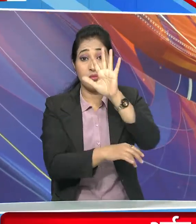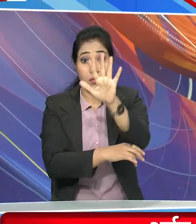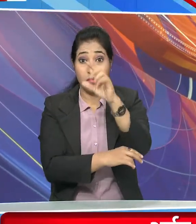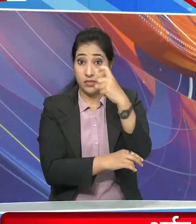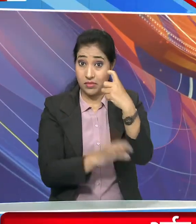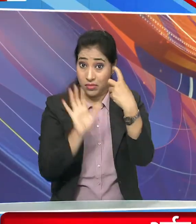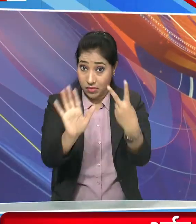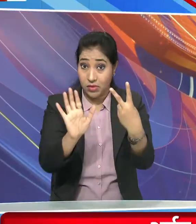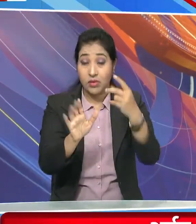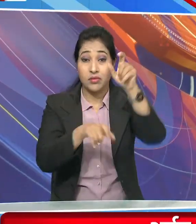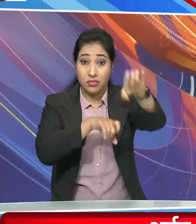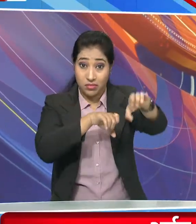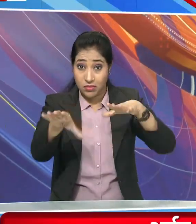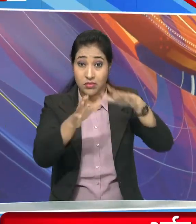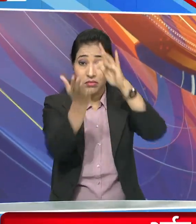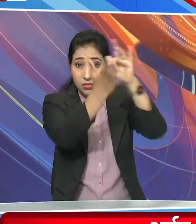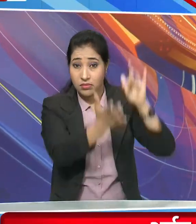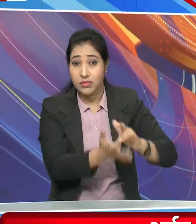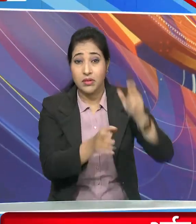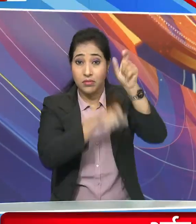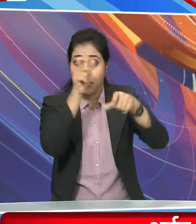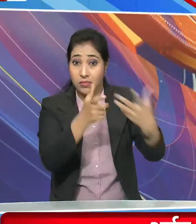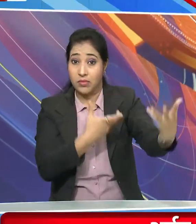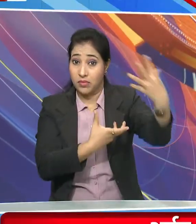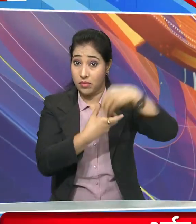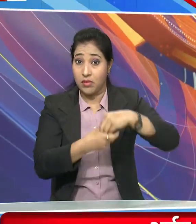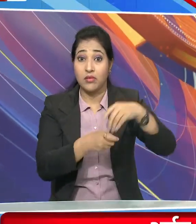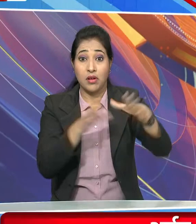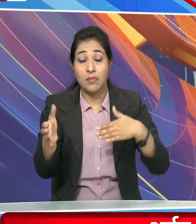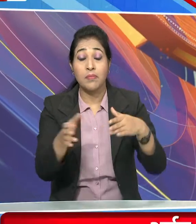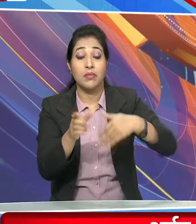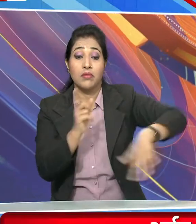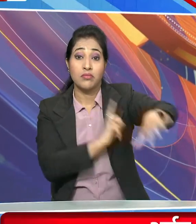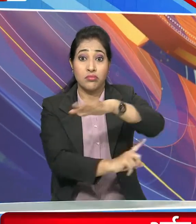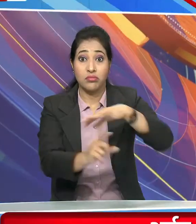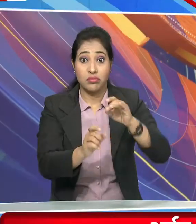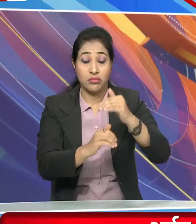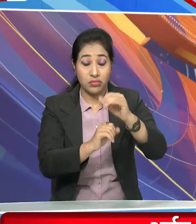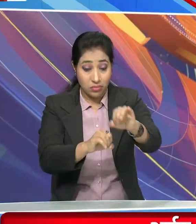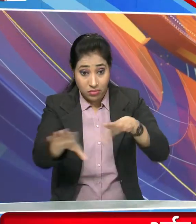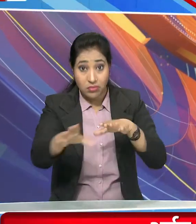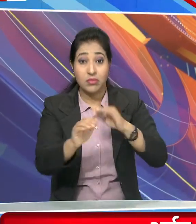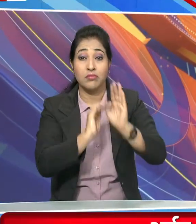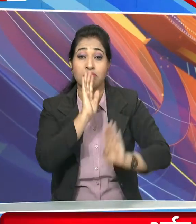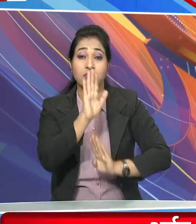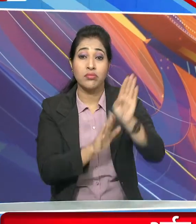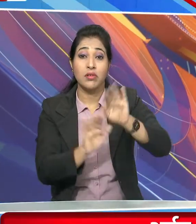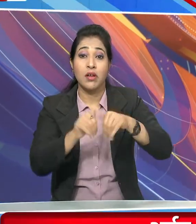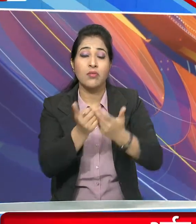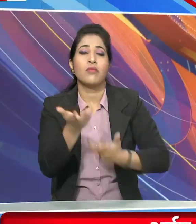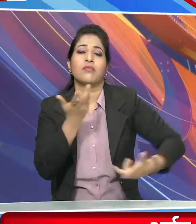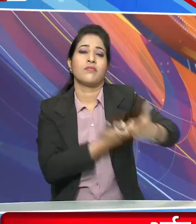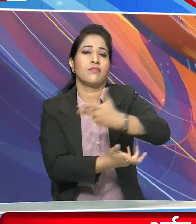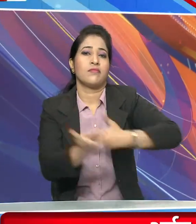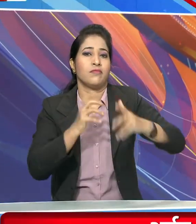सम्मेलन में शामिल भविष्य के लिए वैश्विक शहरी ढांचा तैयार करने पर मां था